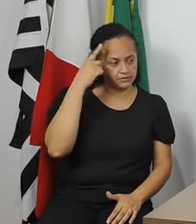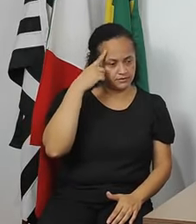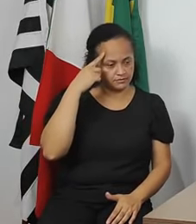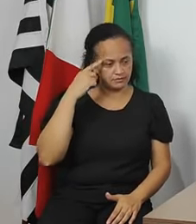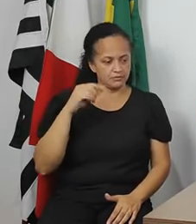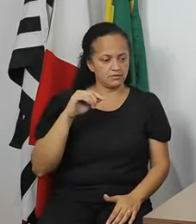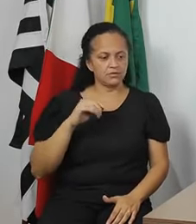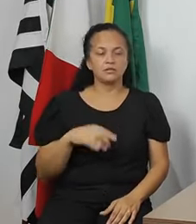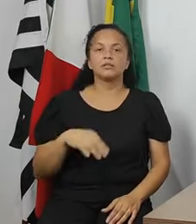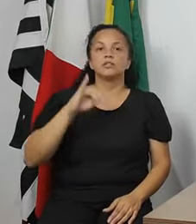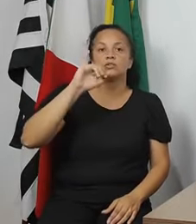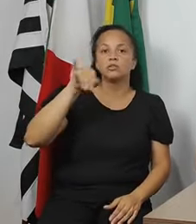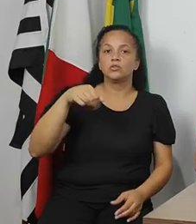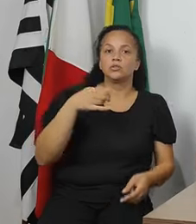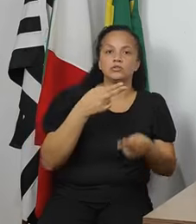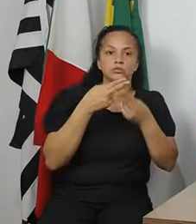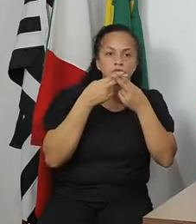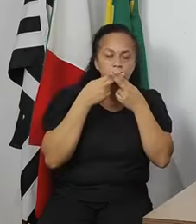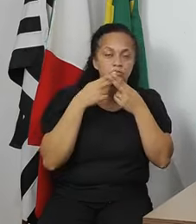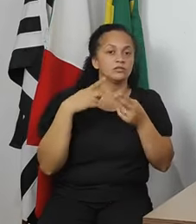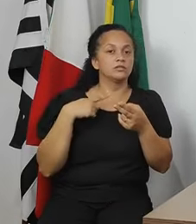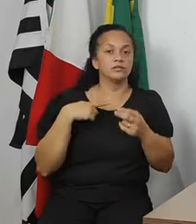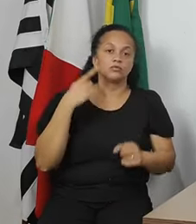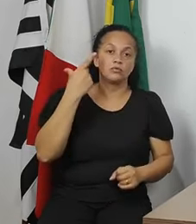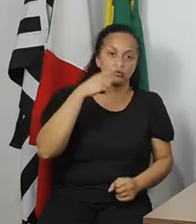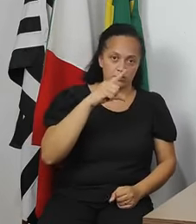um ganho no aspecto do corpo.